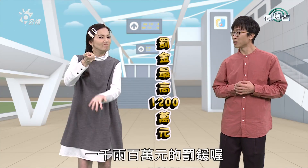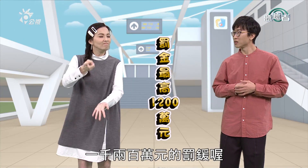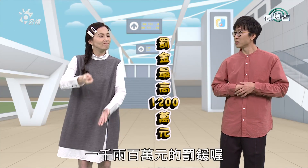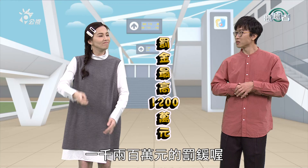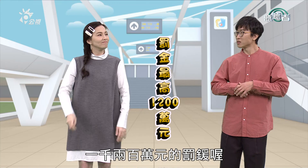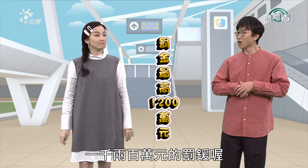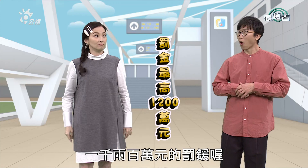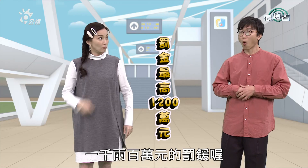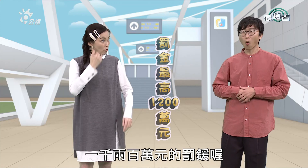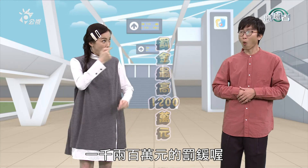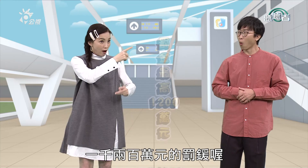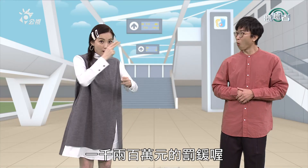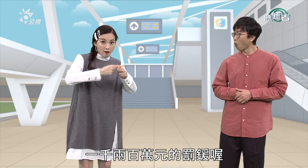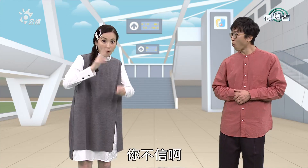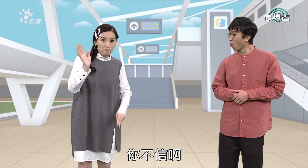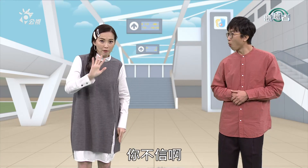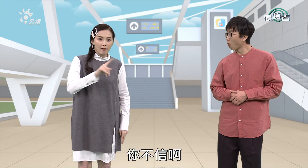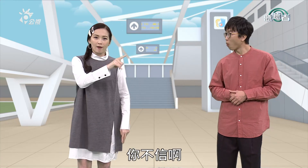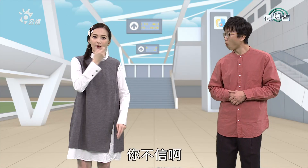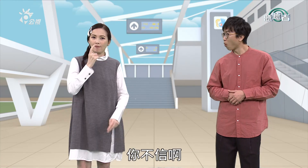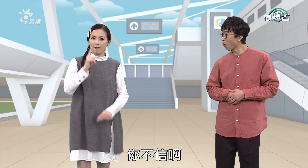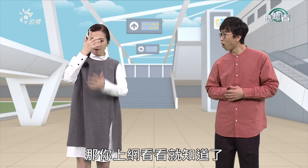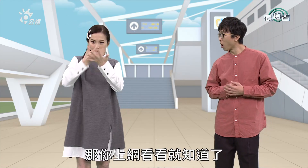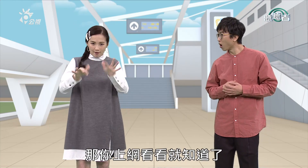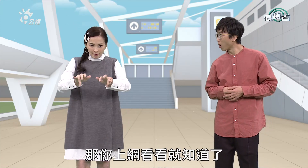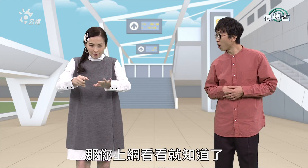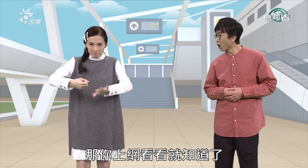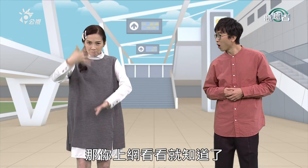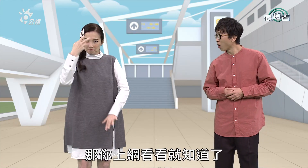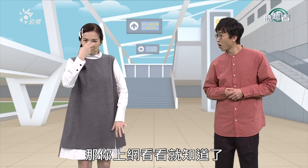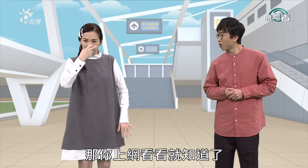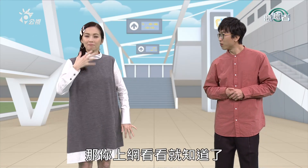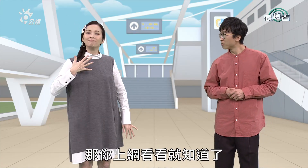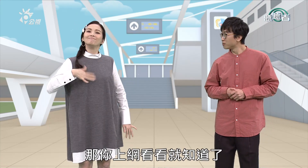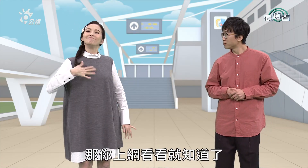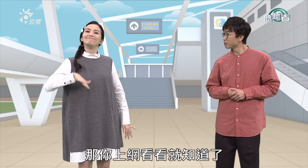哦。你不信啊，那你上网看看就知道啦。